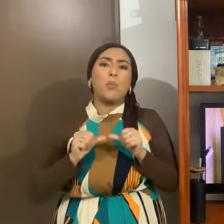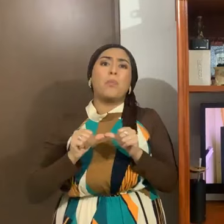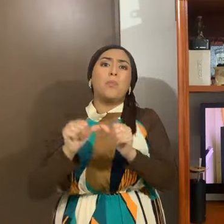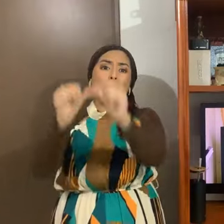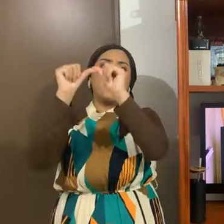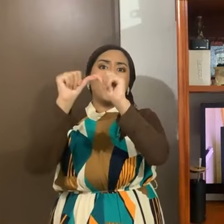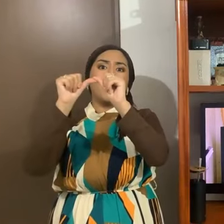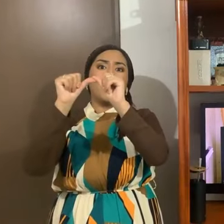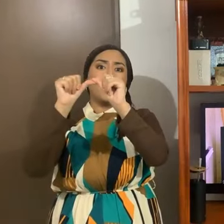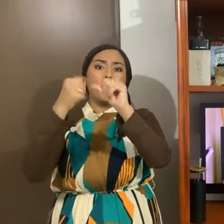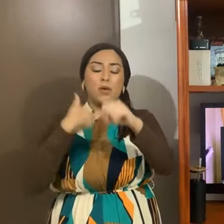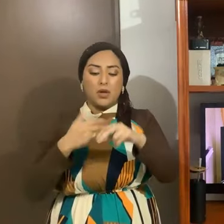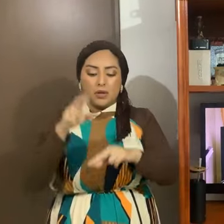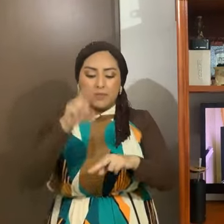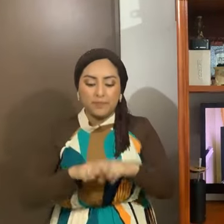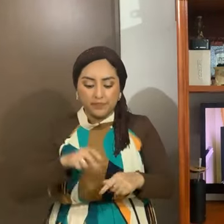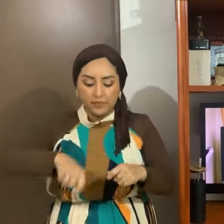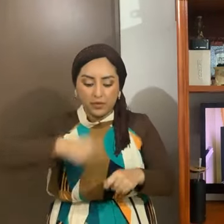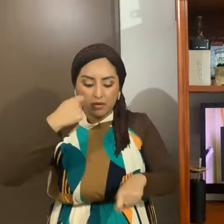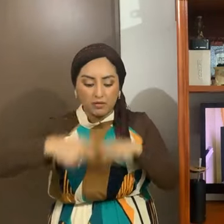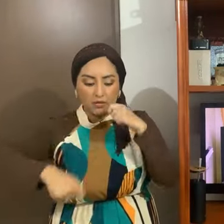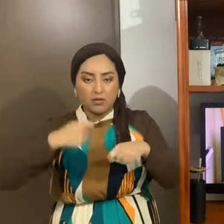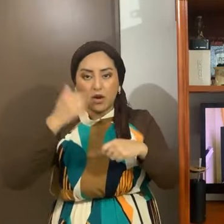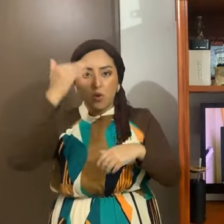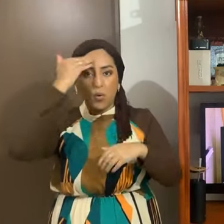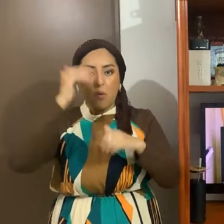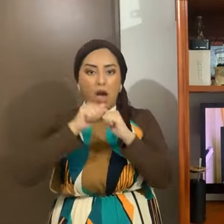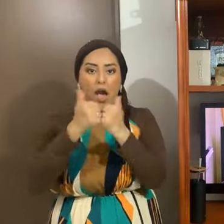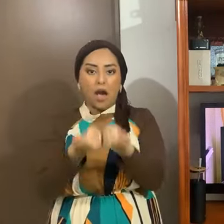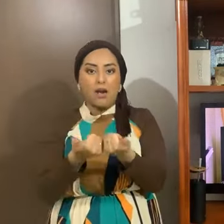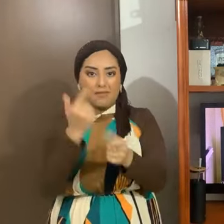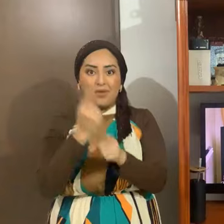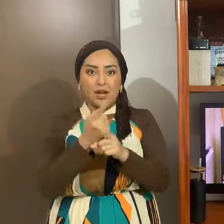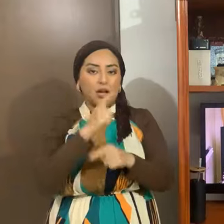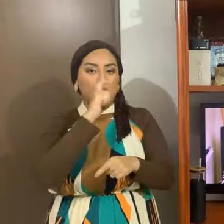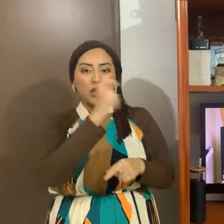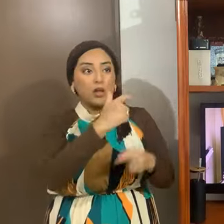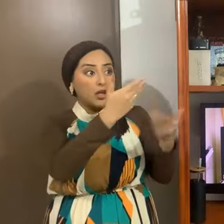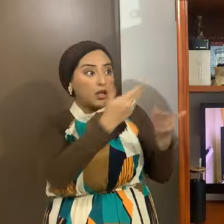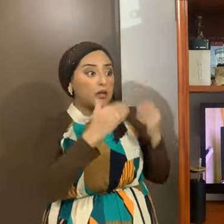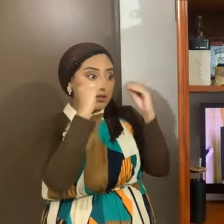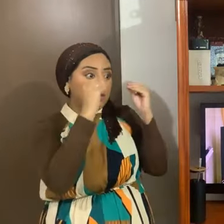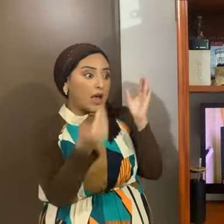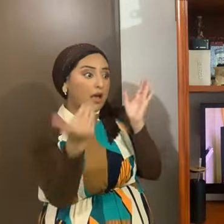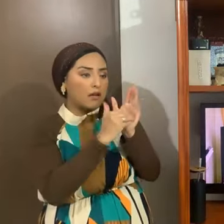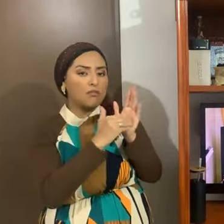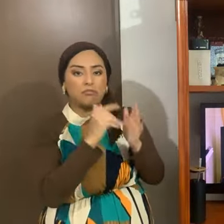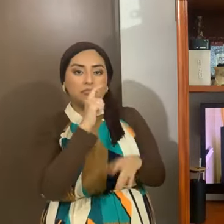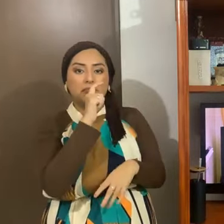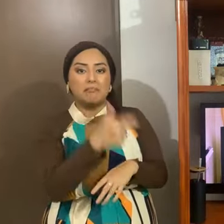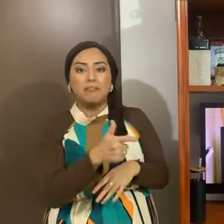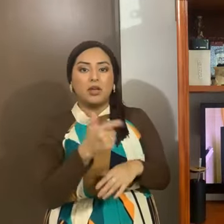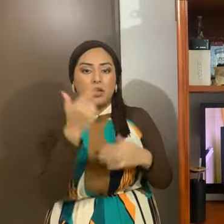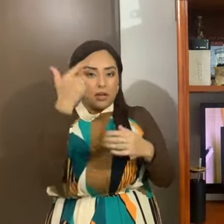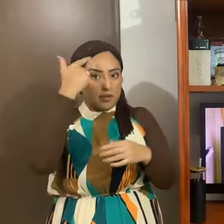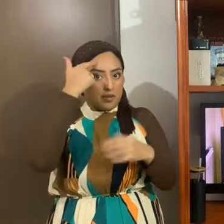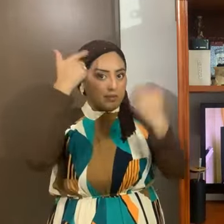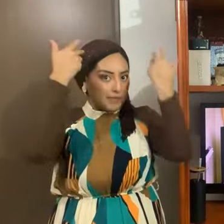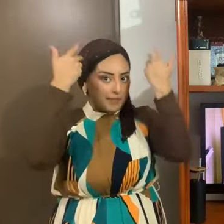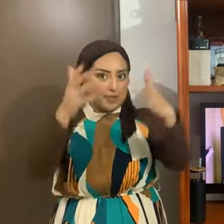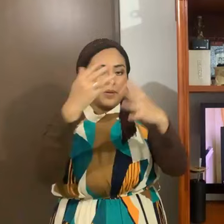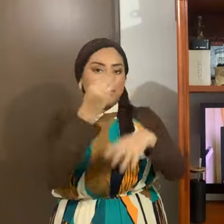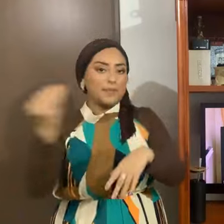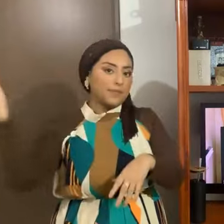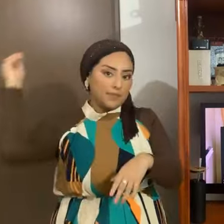casi automática podamos realizar la acción necesaria con un esfuerzo menor. Es decir, ya